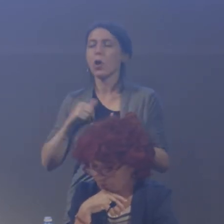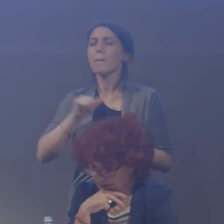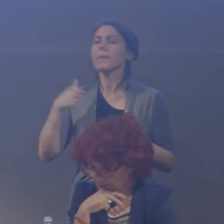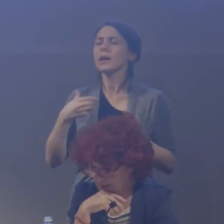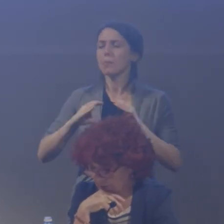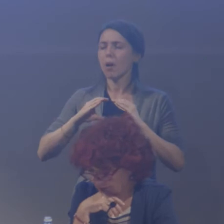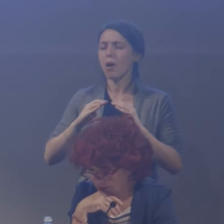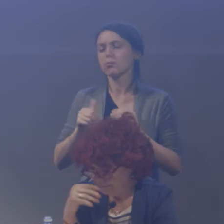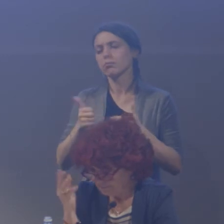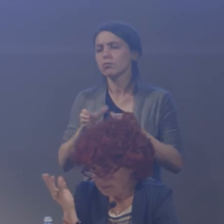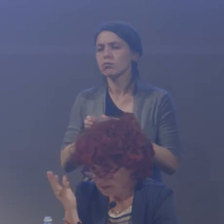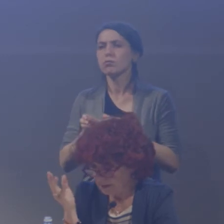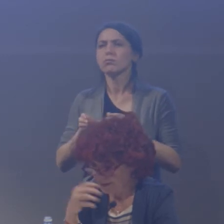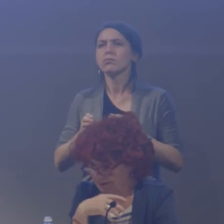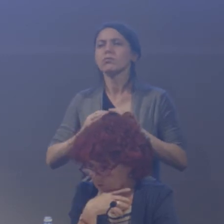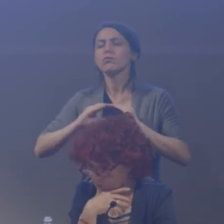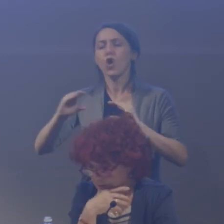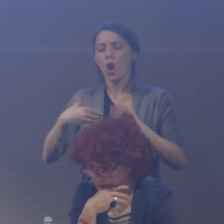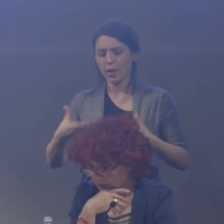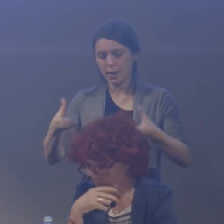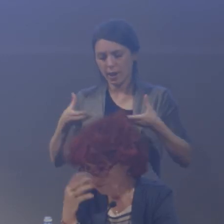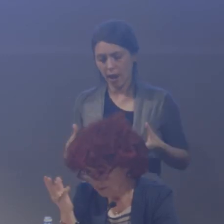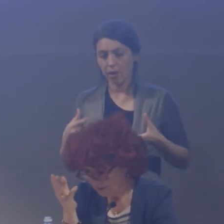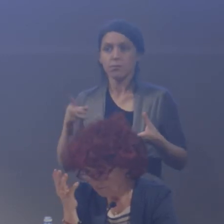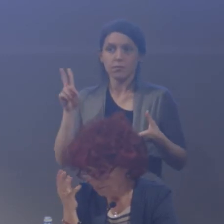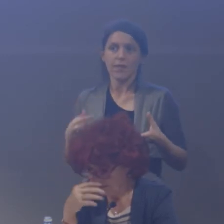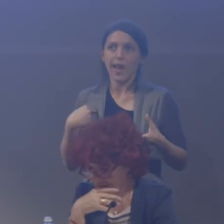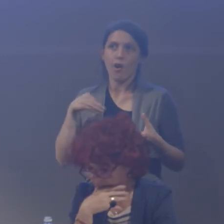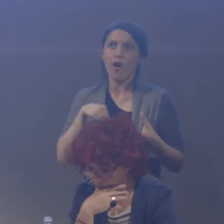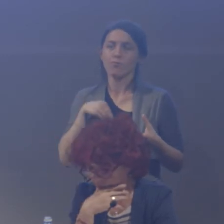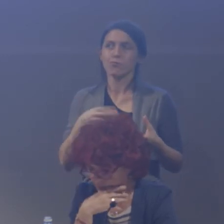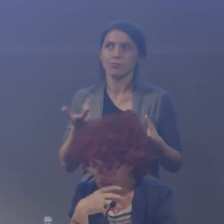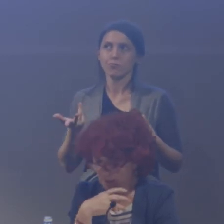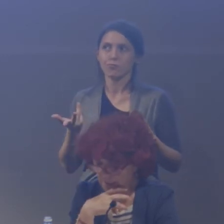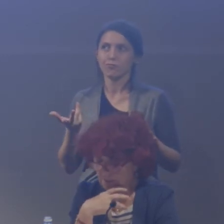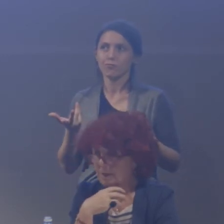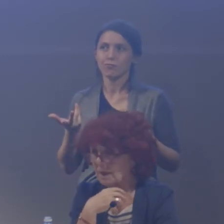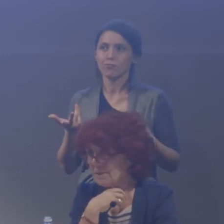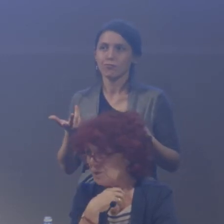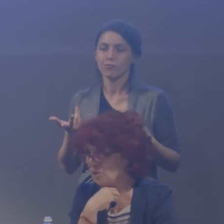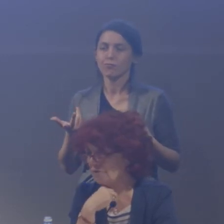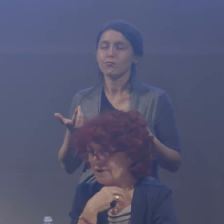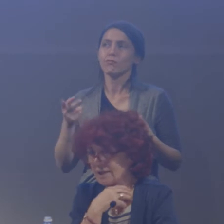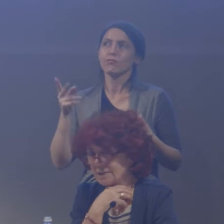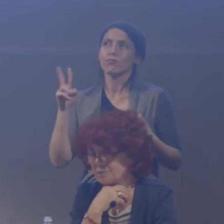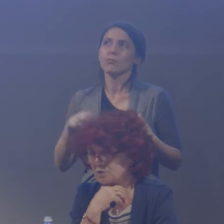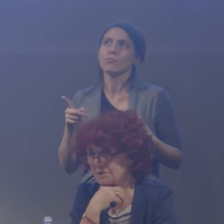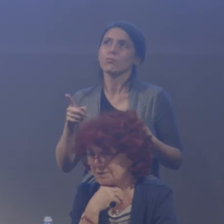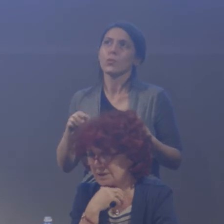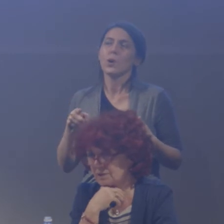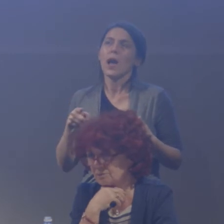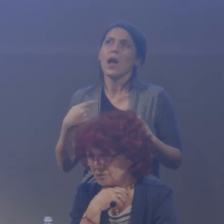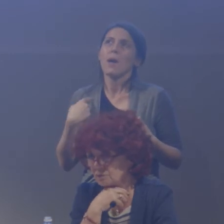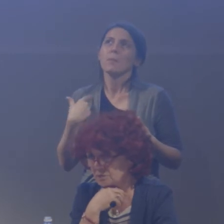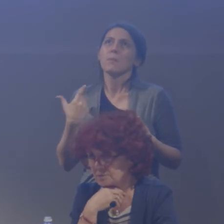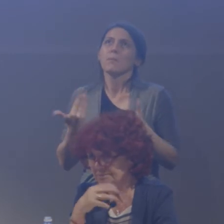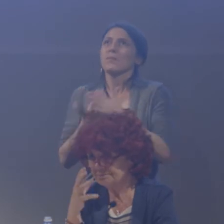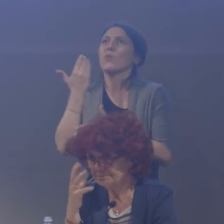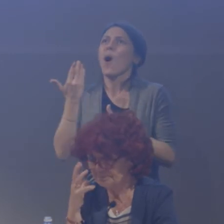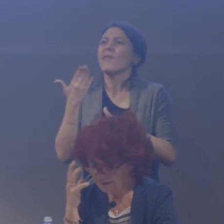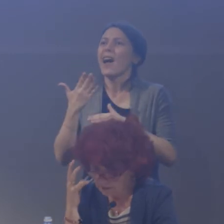sono trovata in mano, infatti è stato per me, oltre che ovviamente per tutti, ma insomma anche per la mia nuova responsabilità, un